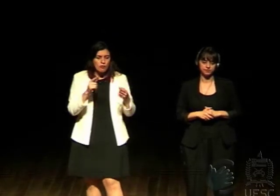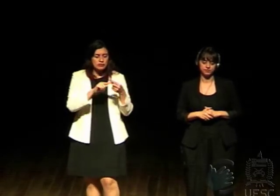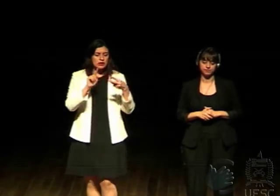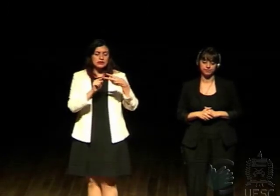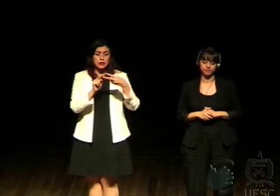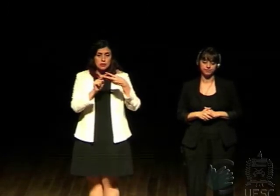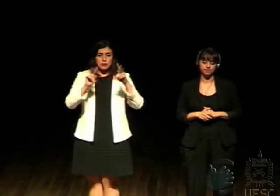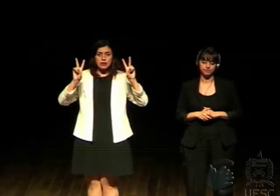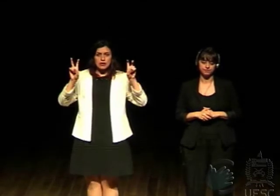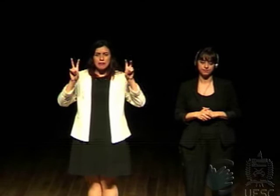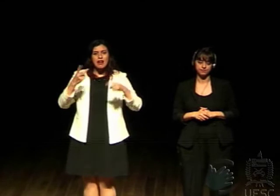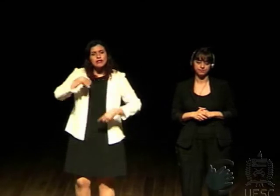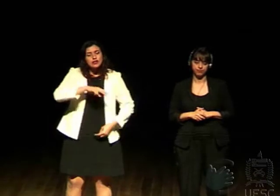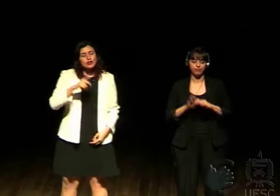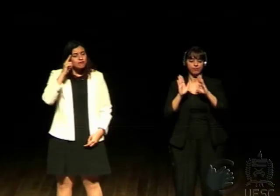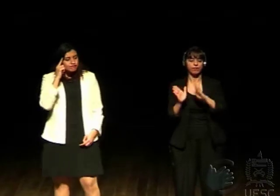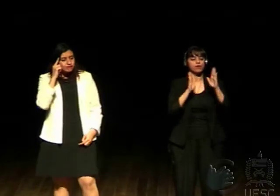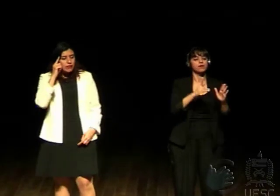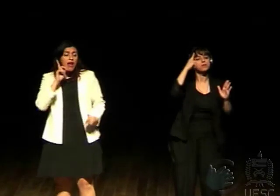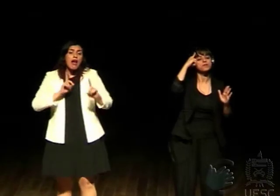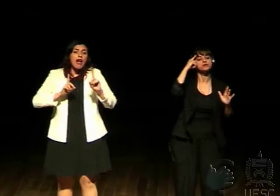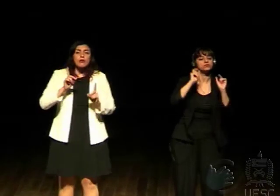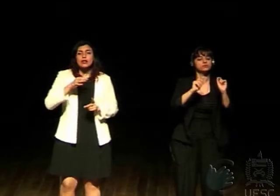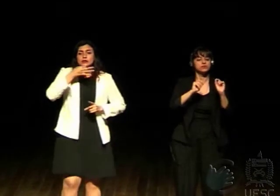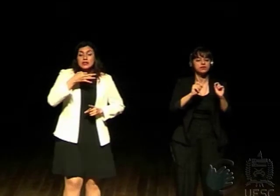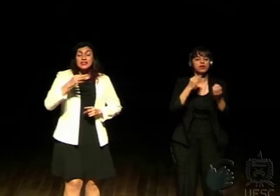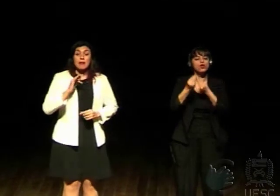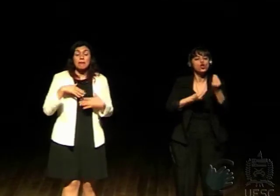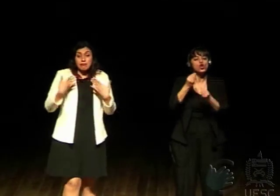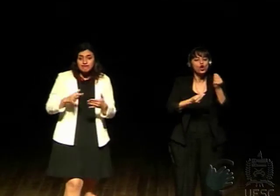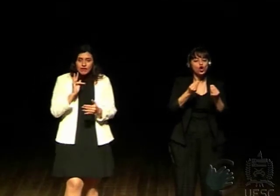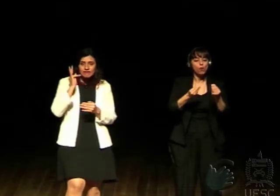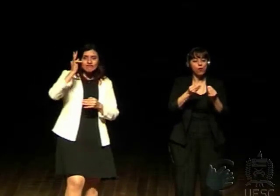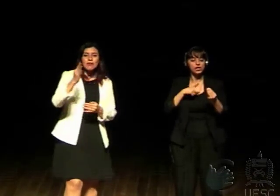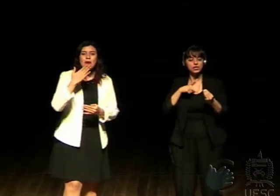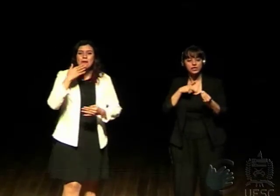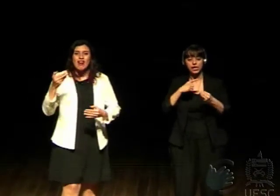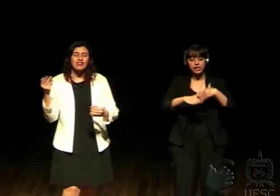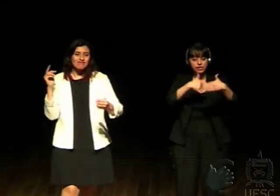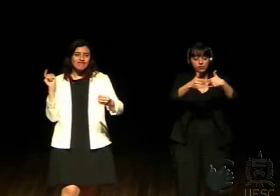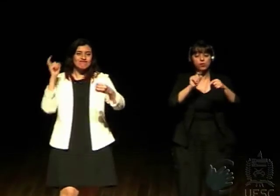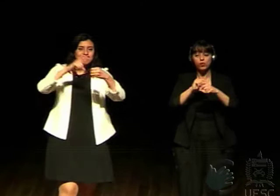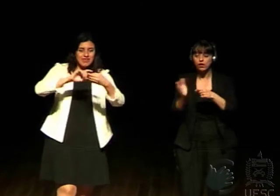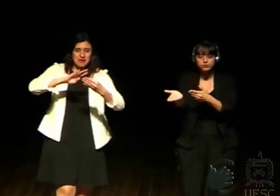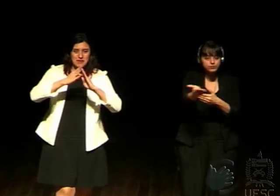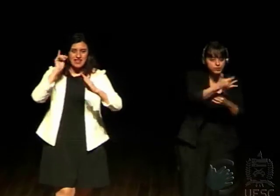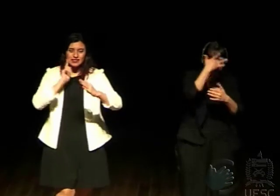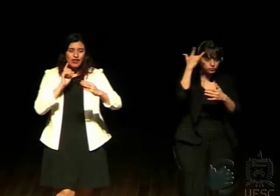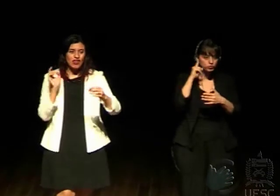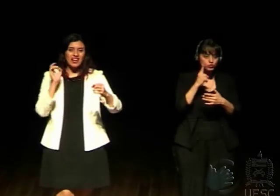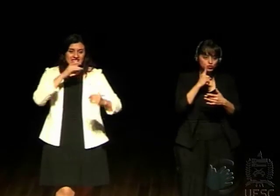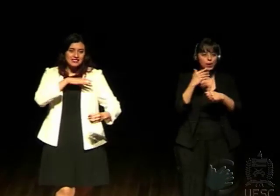Por una parte, reflexionando respecto a cómo se han involucrado las personas sordas en el reconocimiento que ha habido de la lengua de